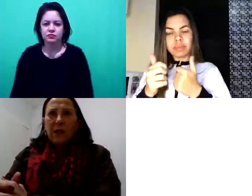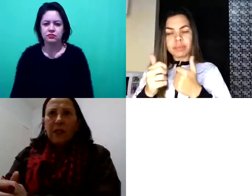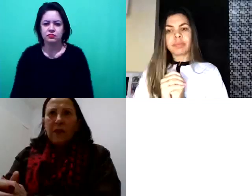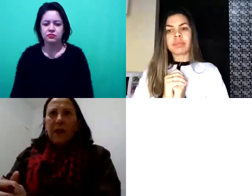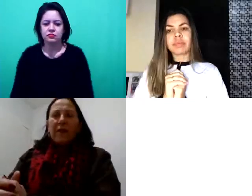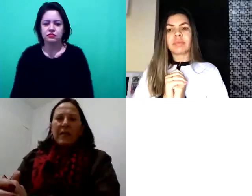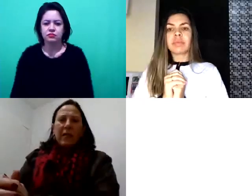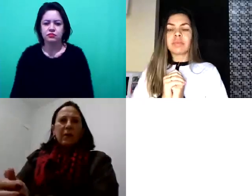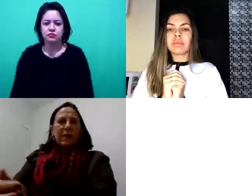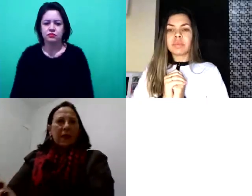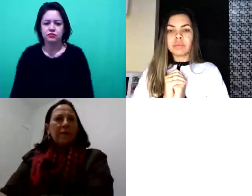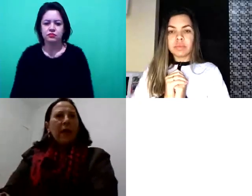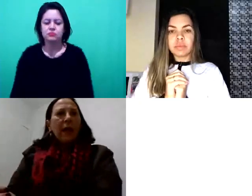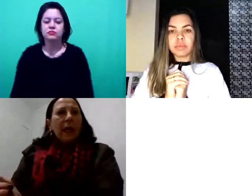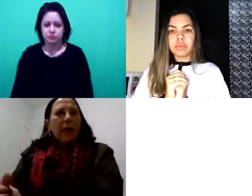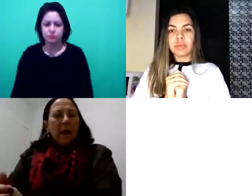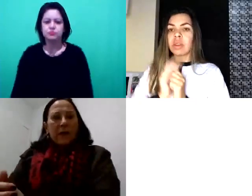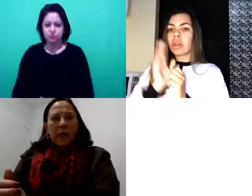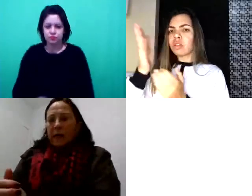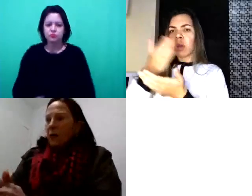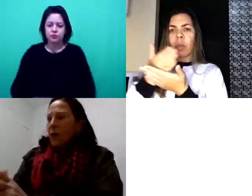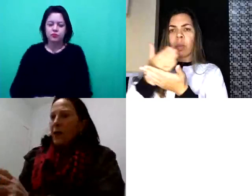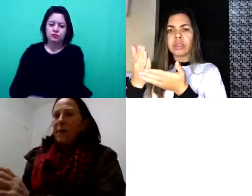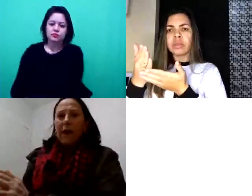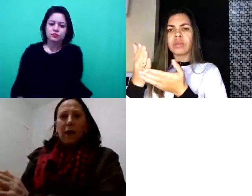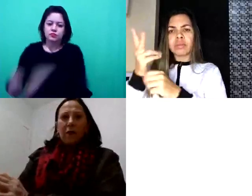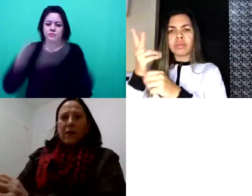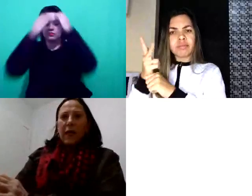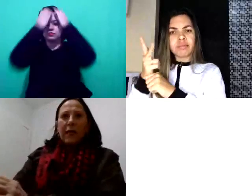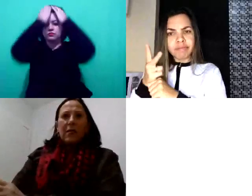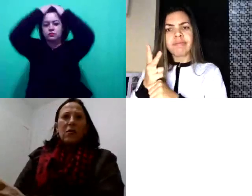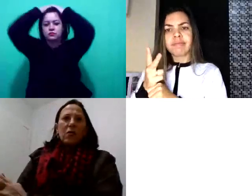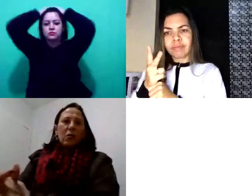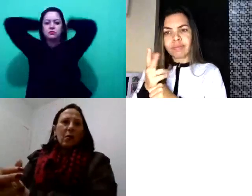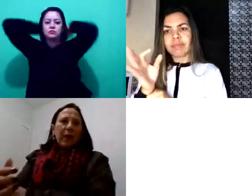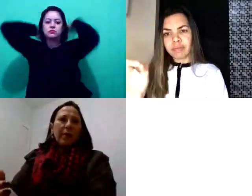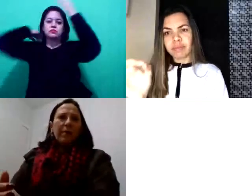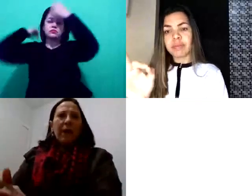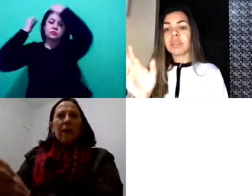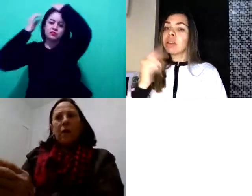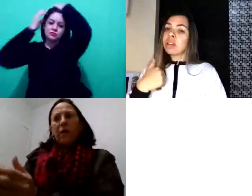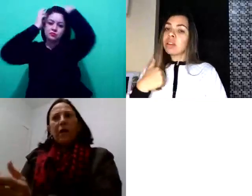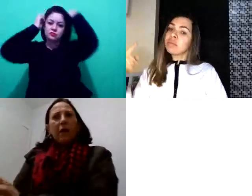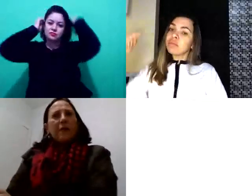já iniciou a gravação, sim. É o seguinte, eu venho aqui me falar com vocês sobre o final